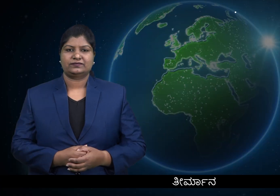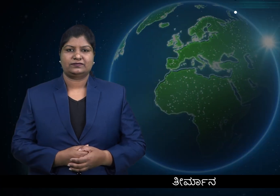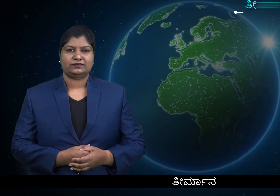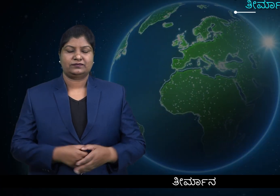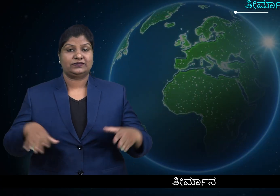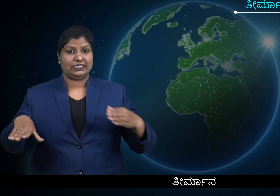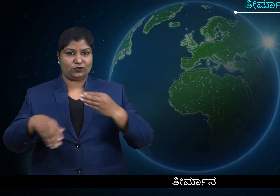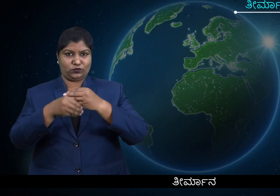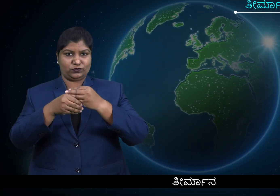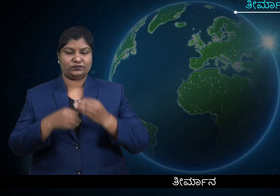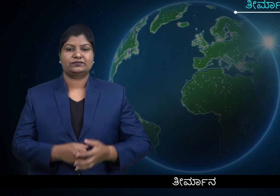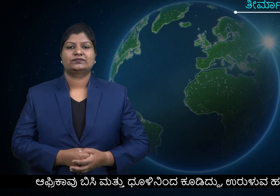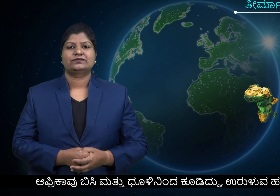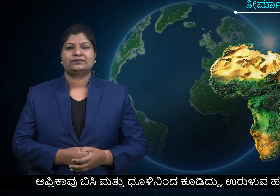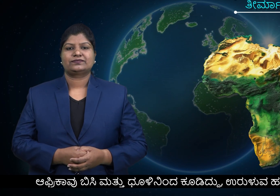ತೀರ್ಮಾನ: